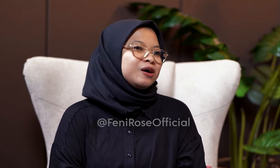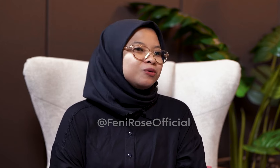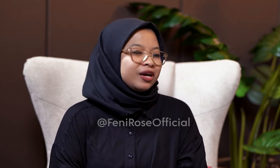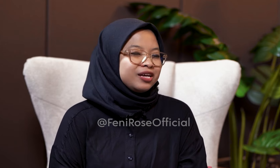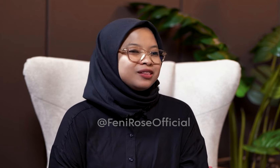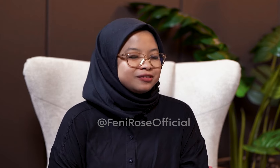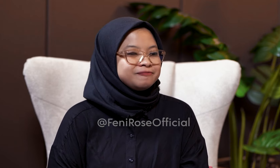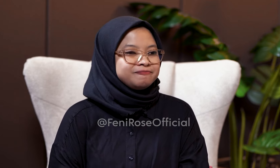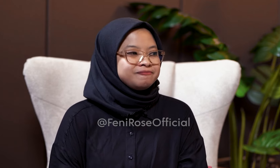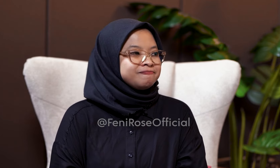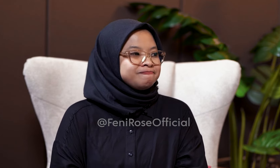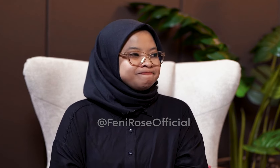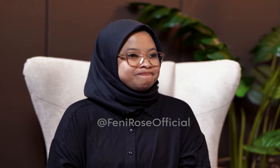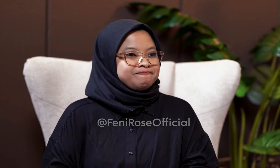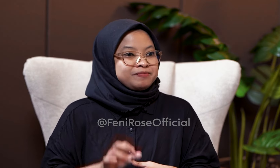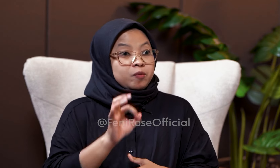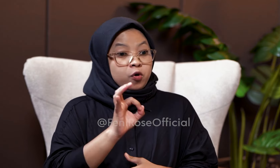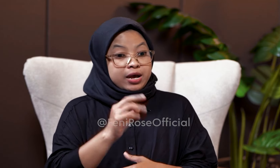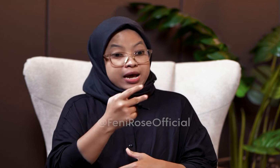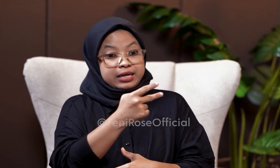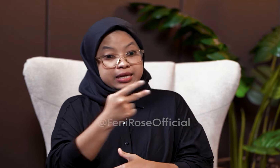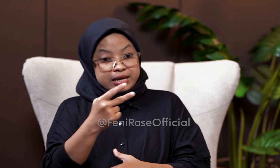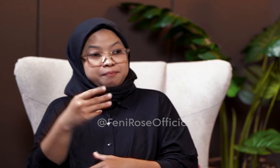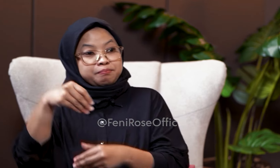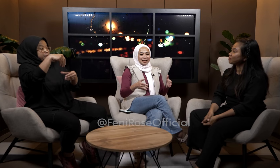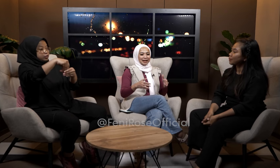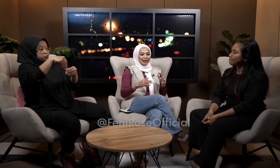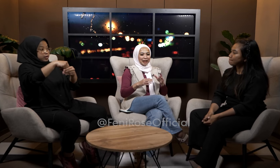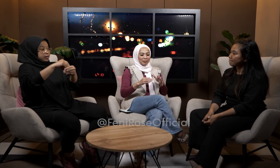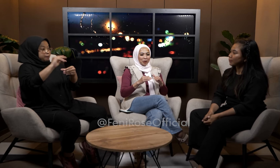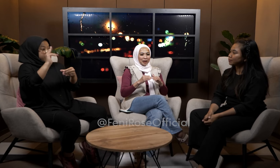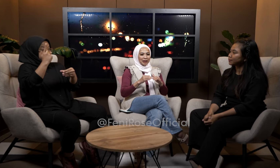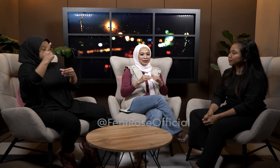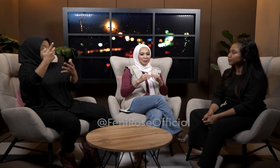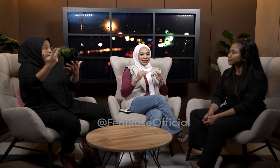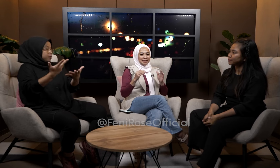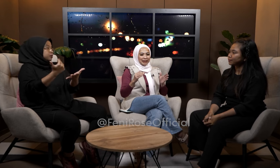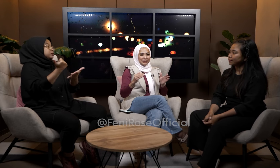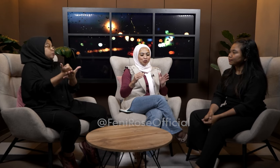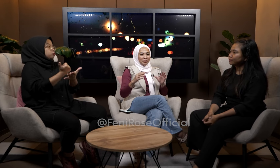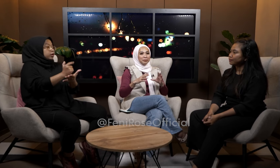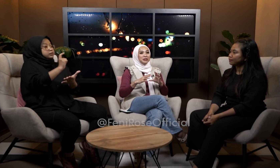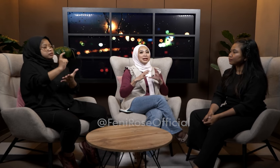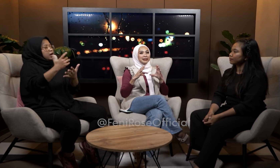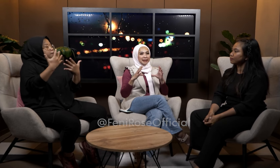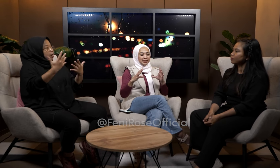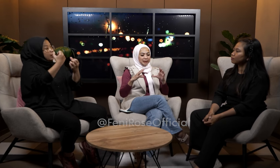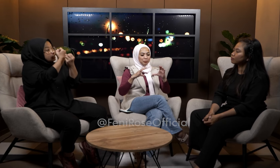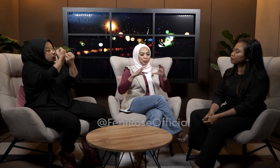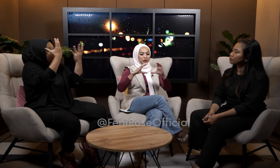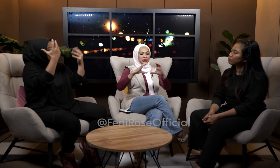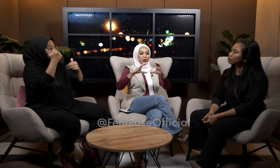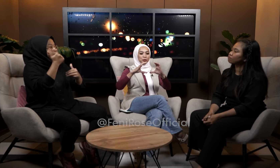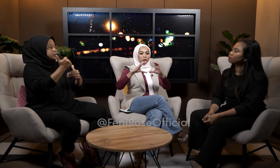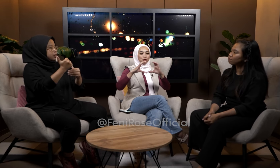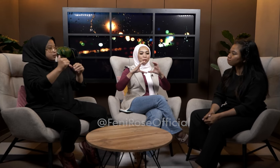tahu Oke jadi ee kemarin masukannya adalah bahwa Gimana caranya supaya lebih jelas lagi boksnya untuk juru